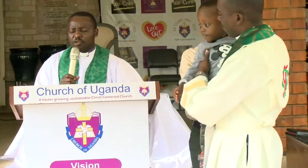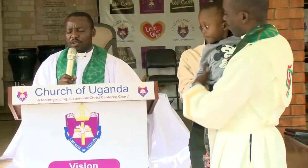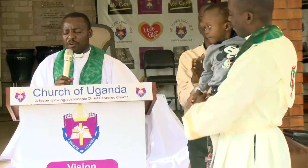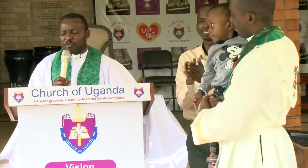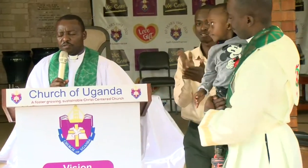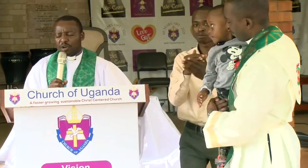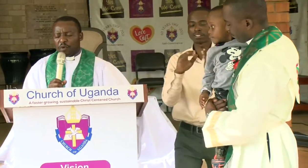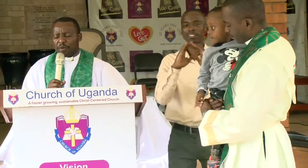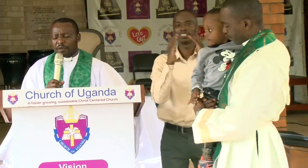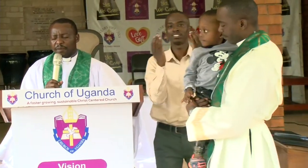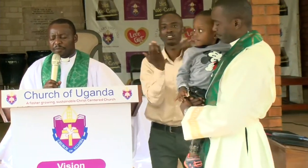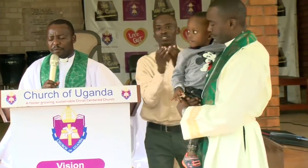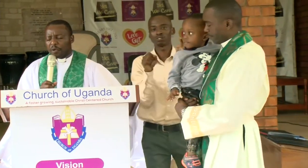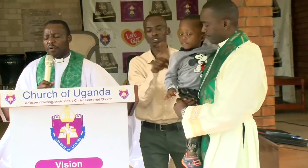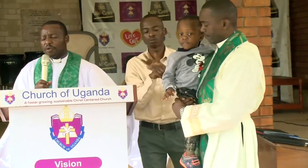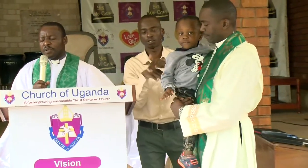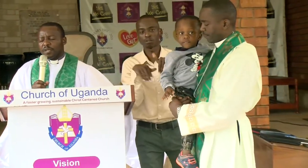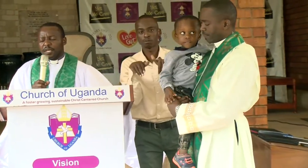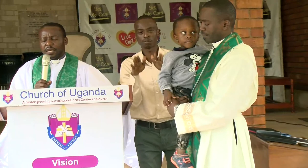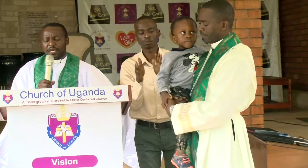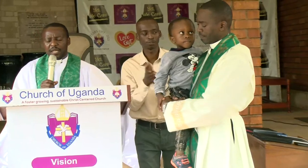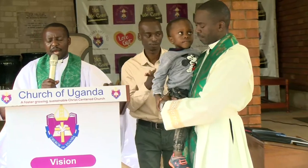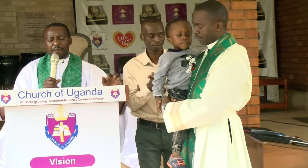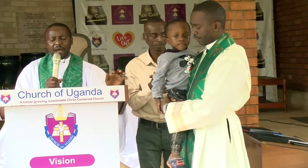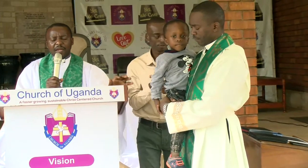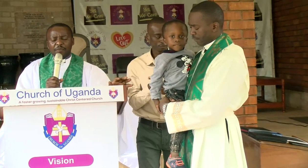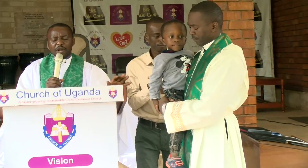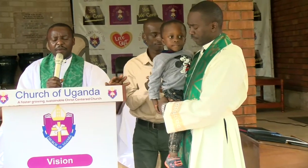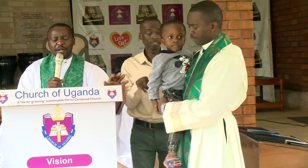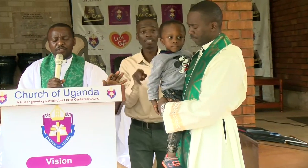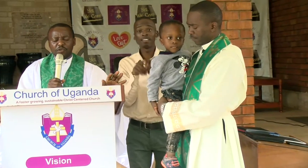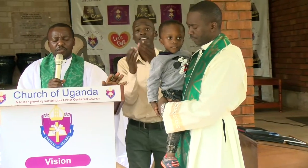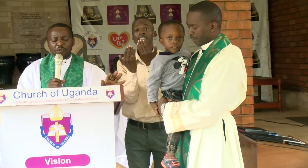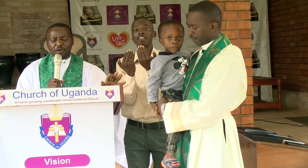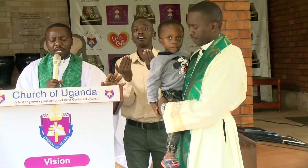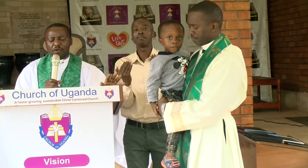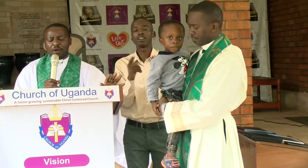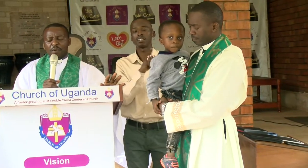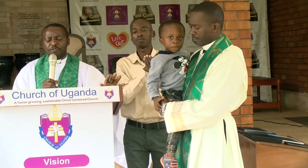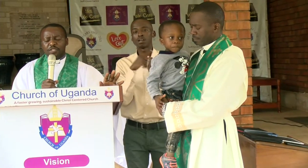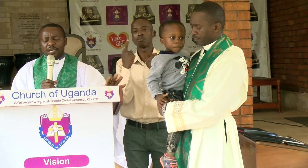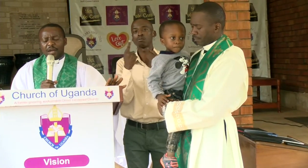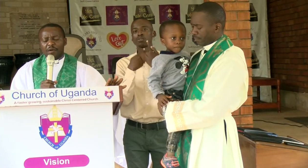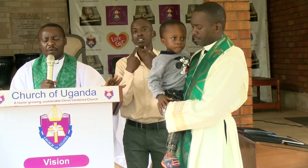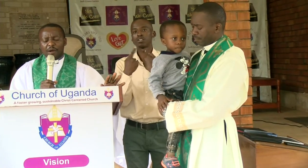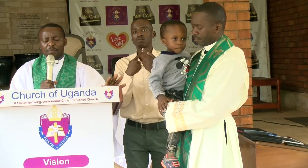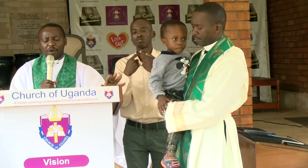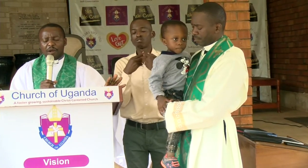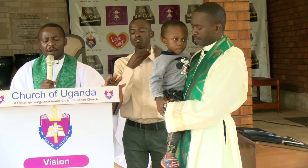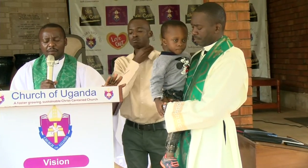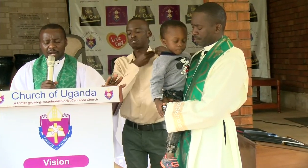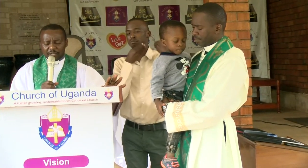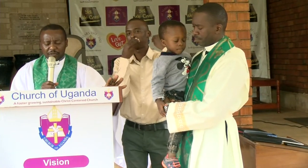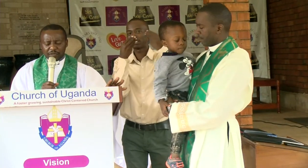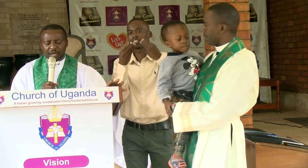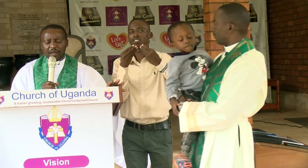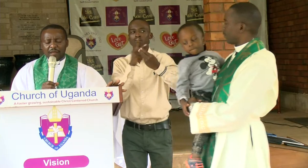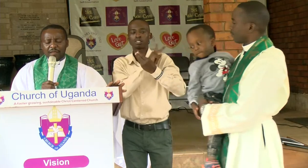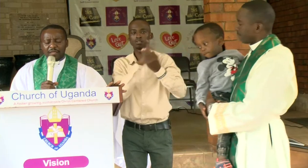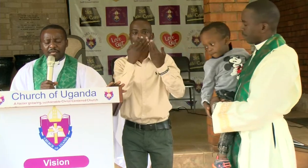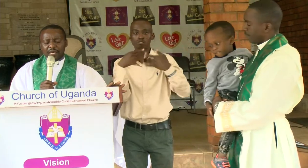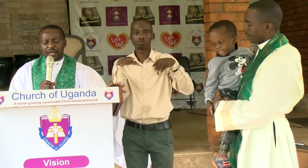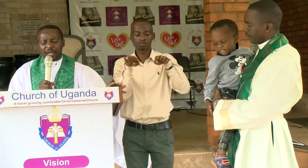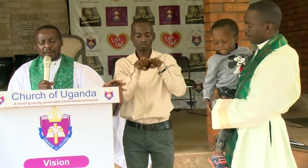kubanga ensi yonna n'okujula kwayo byonna bibyo. Era abaana Mukama Katonda obogerako nga bwe busika obwakabaka bwa